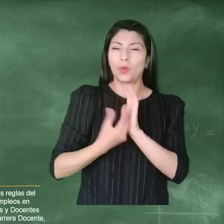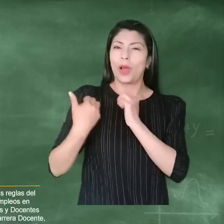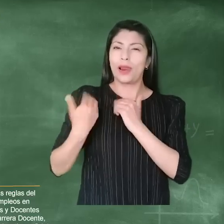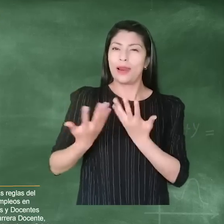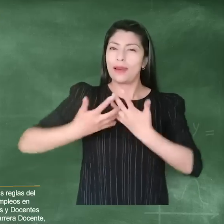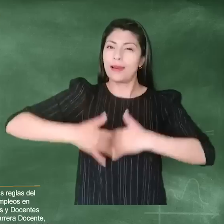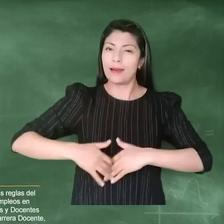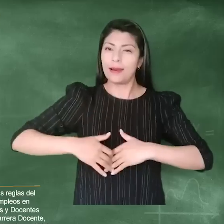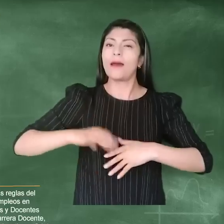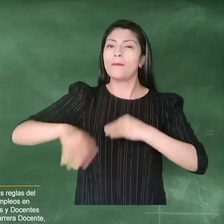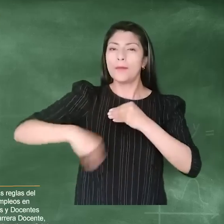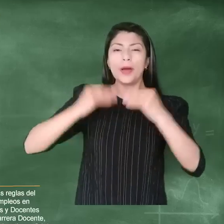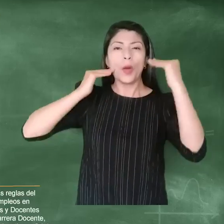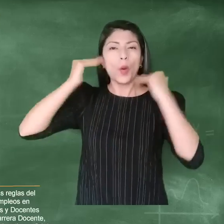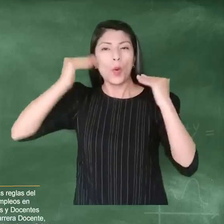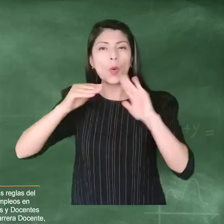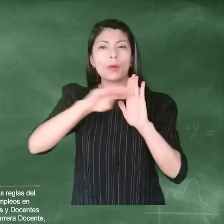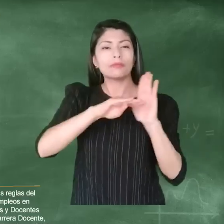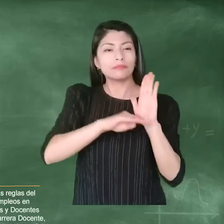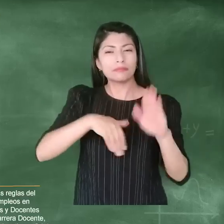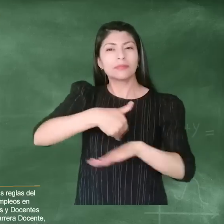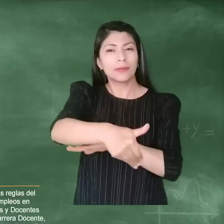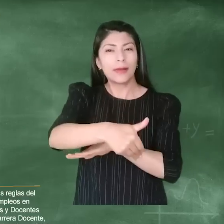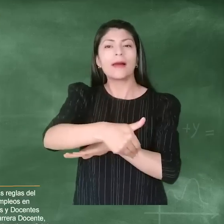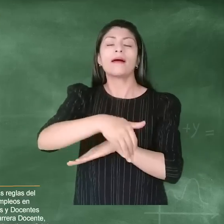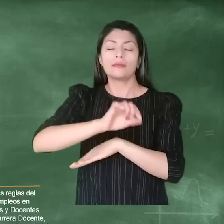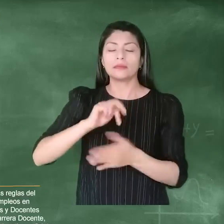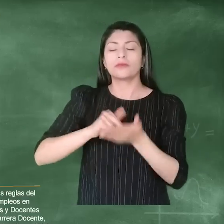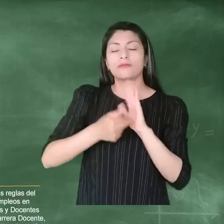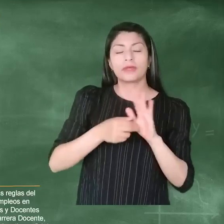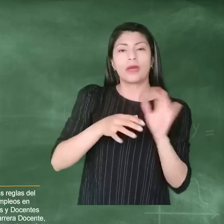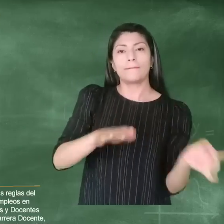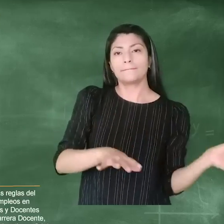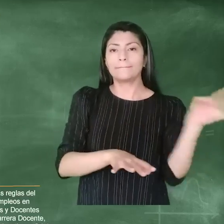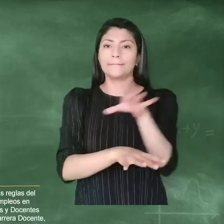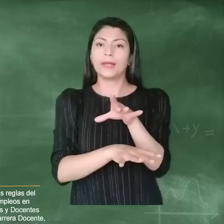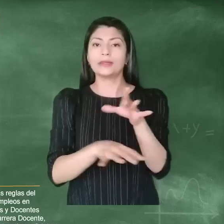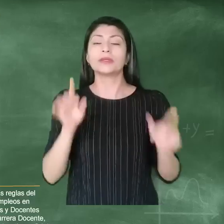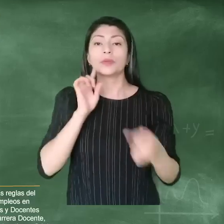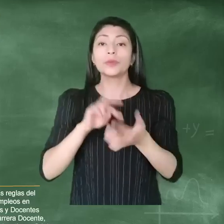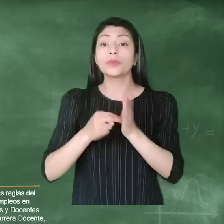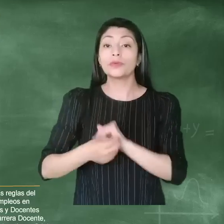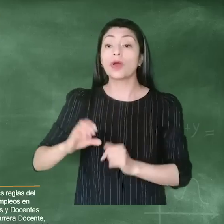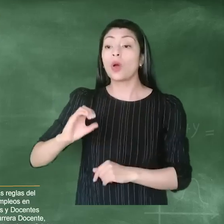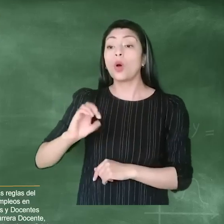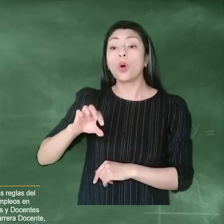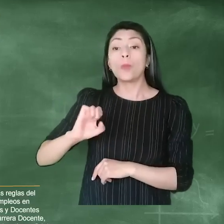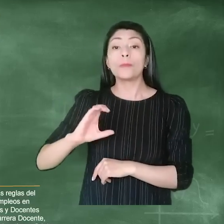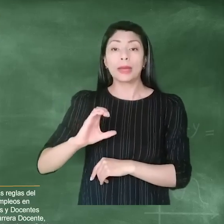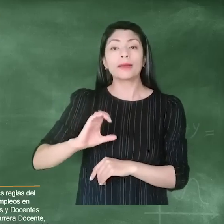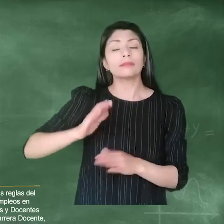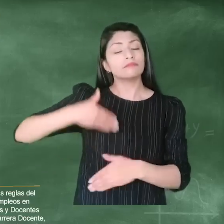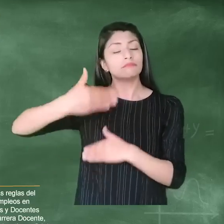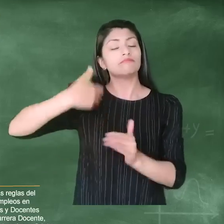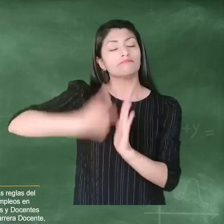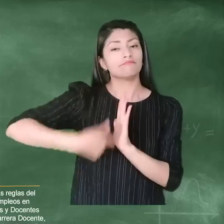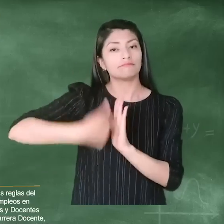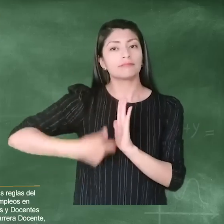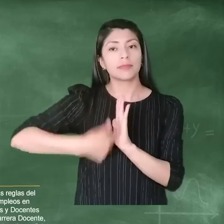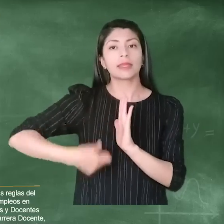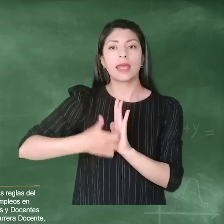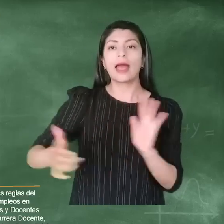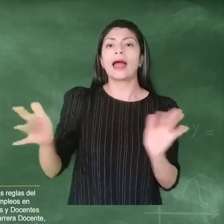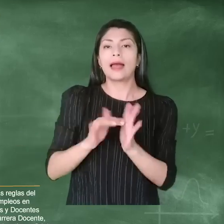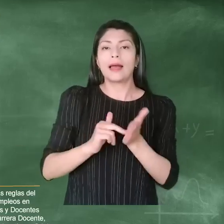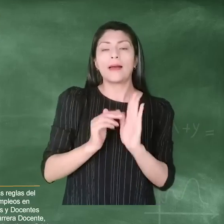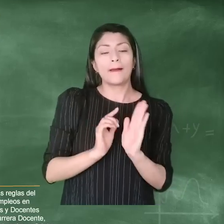de funciones, requisitos y competencias, prevalecerá este último. Por consiguiente, la UPEC se corregirá